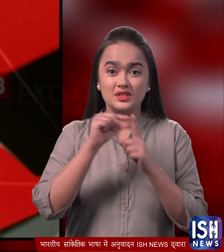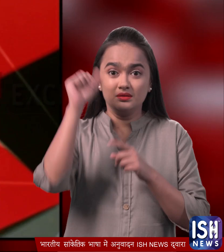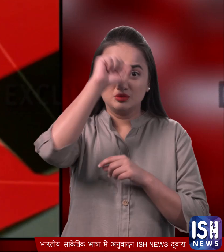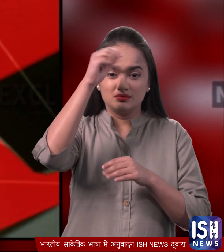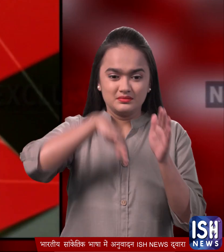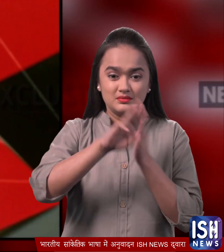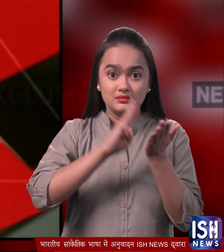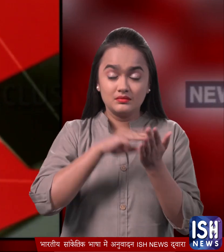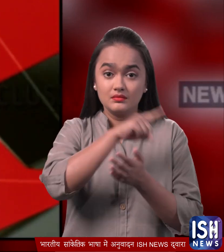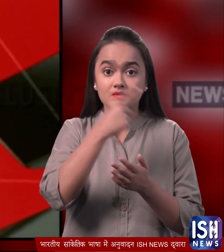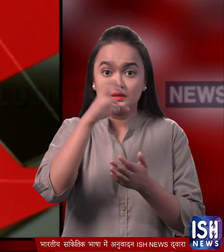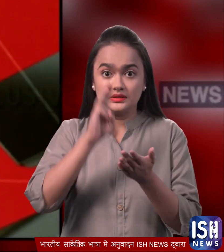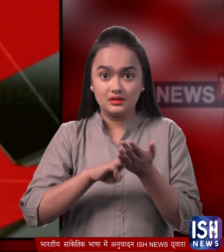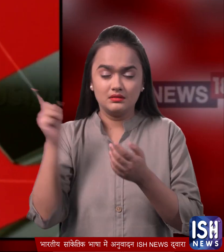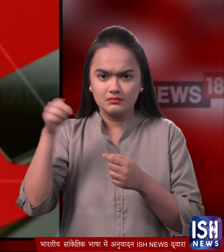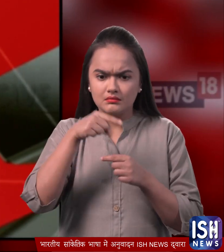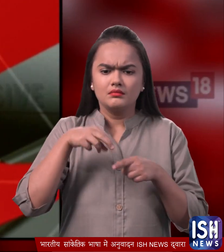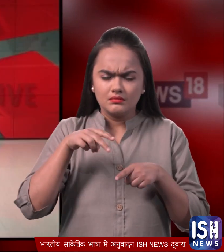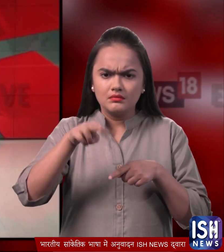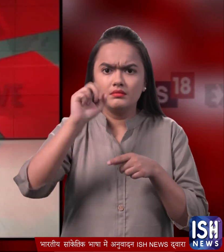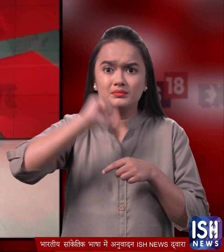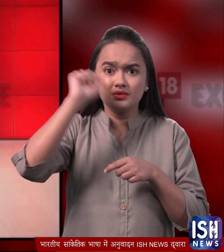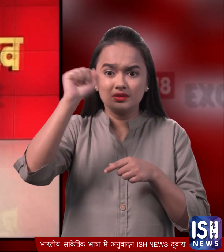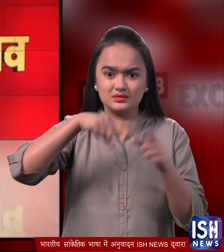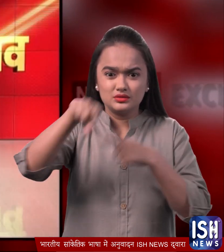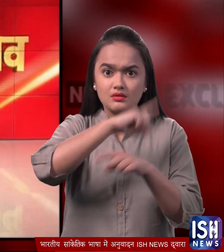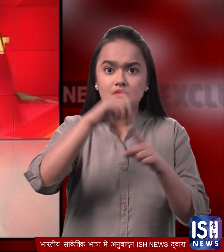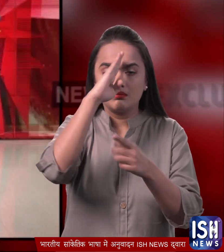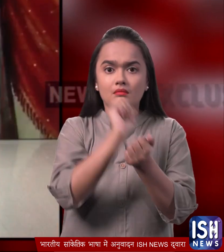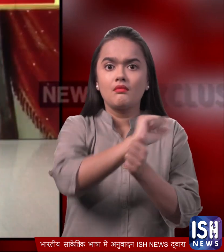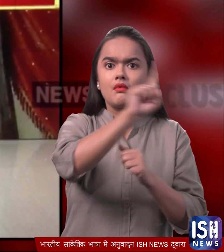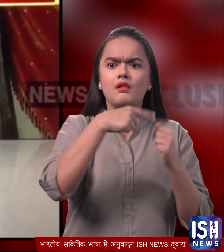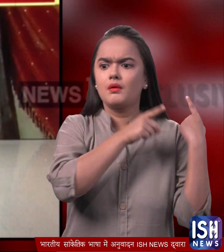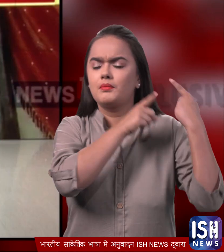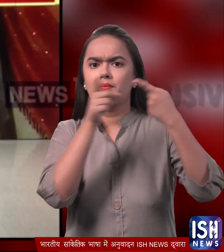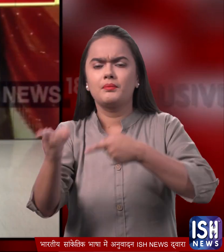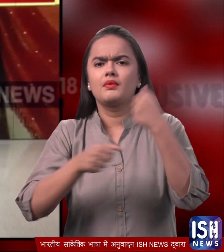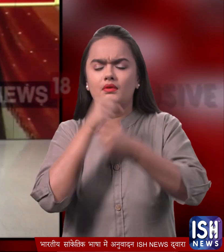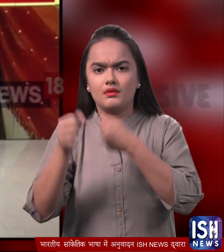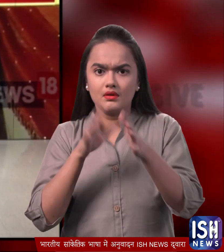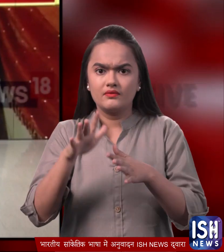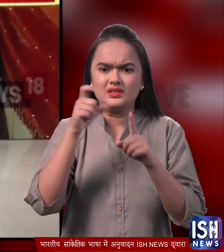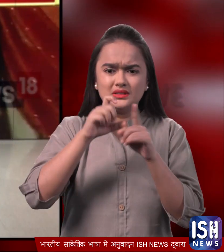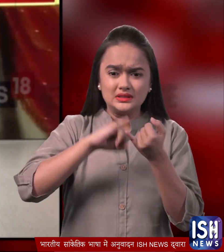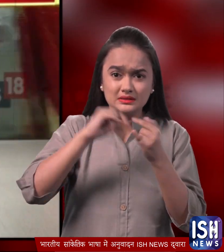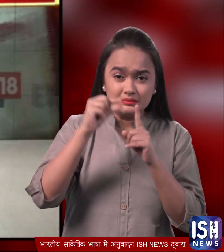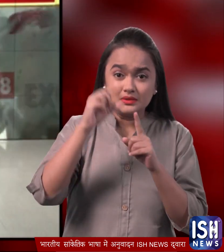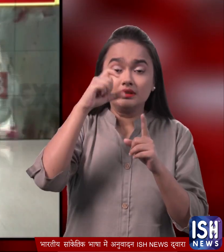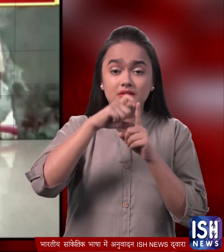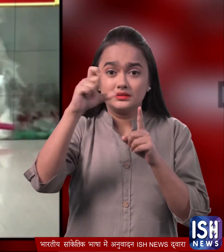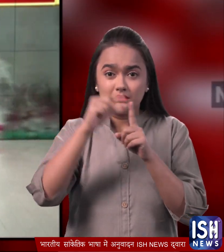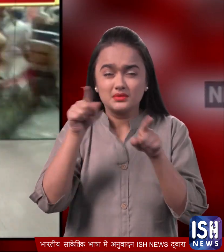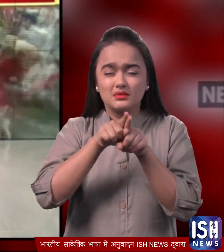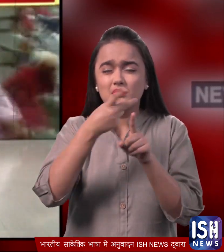पंजाब के मोरिंडा में मुख्यमंत्री आवास की तरफ बढ़ रहे प्रदर्शनकारियों ने पुलिस पर हमला कर दिया, जिसमें एक डीसीपी सहित कई पुलिस वाले घायल